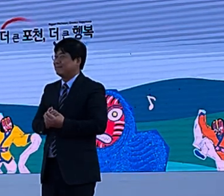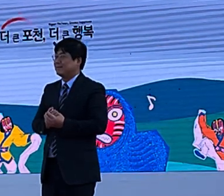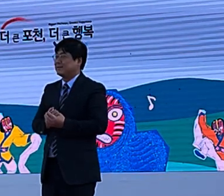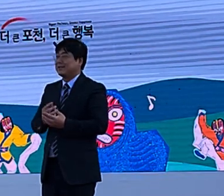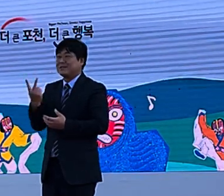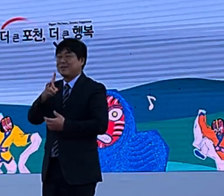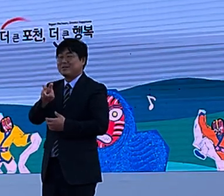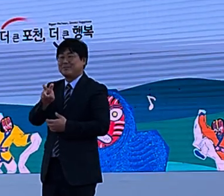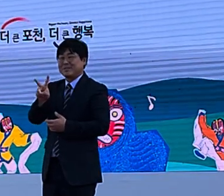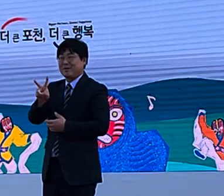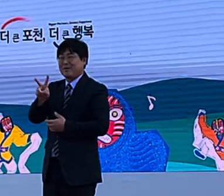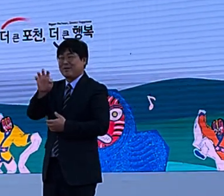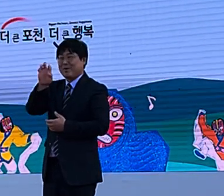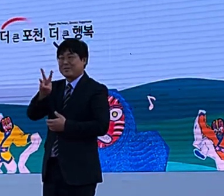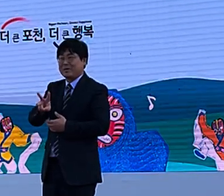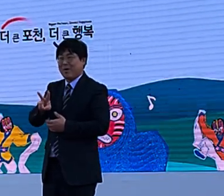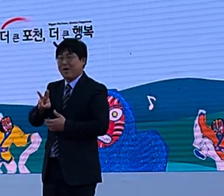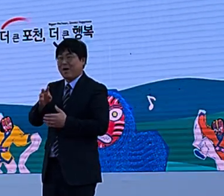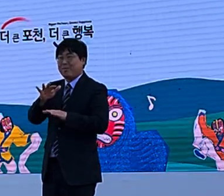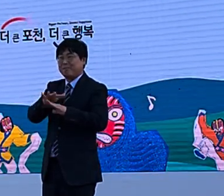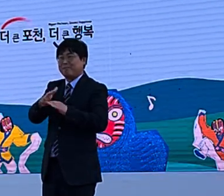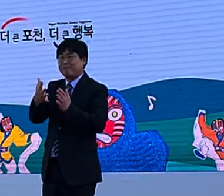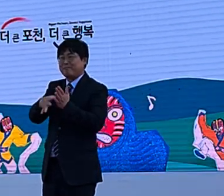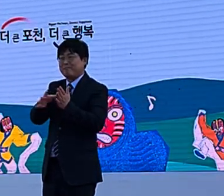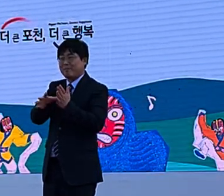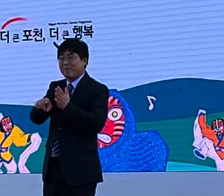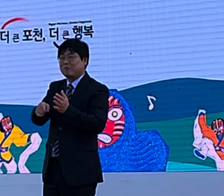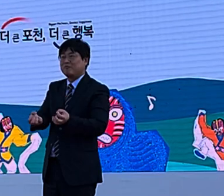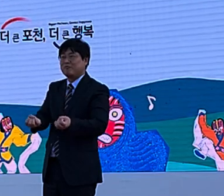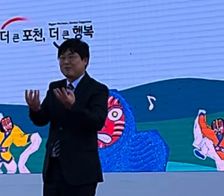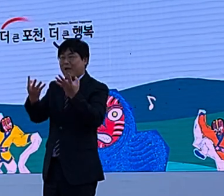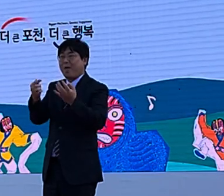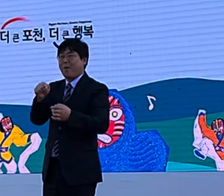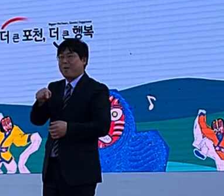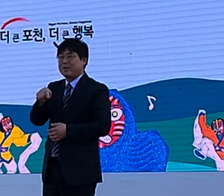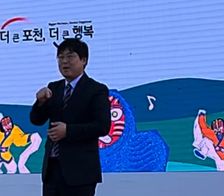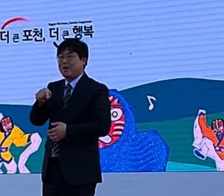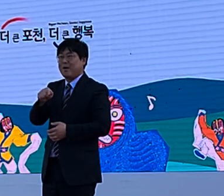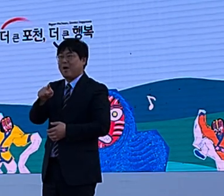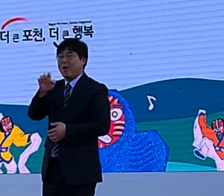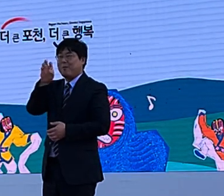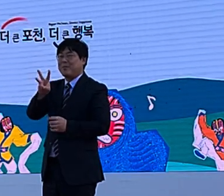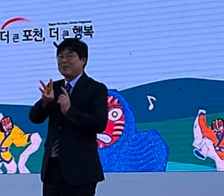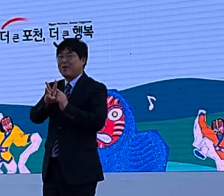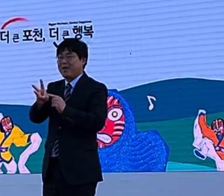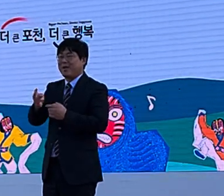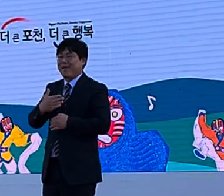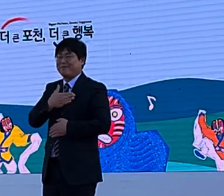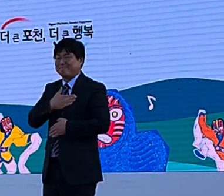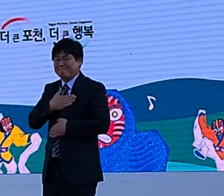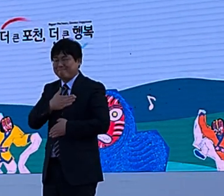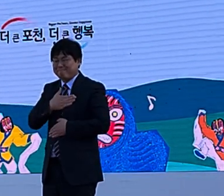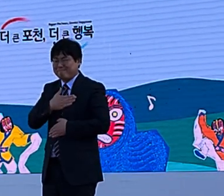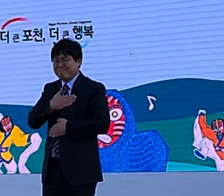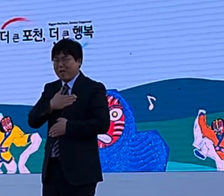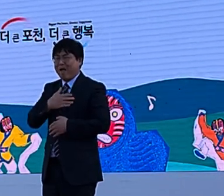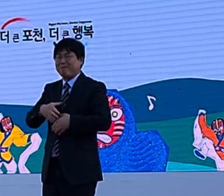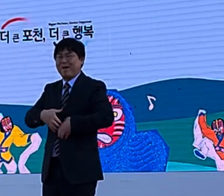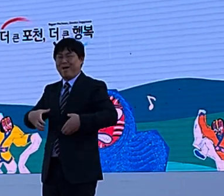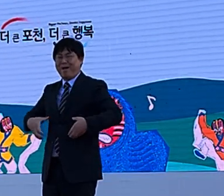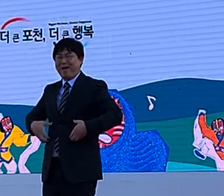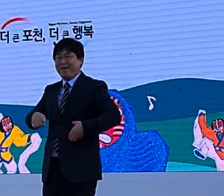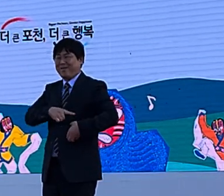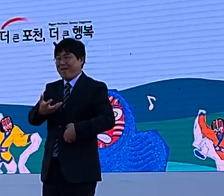금번 2022년 포천 농축산물 축제 한마당에서 포천에 넉넉한 인신과 아름다운 추억을 가져가시길